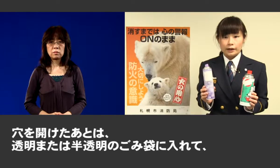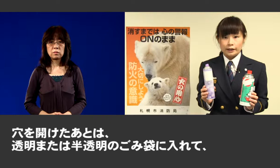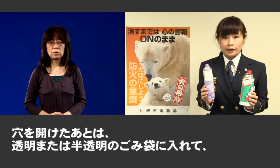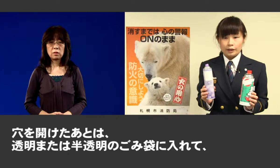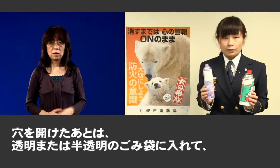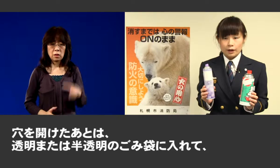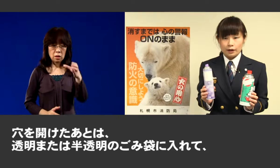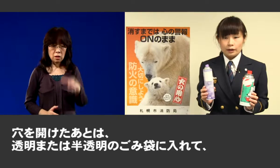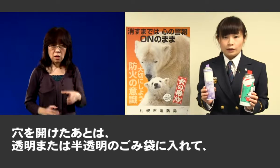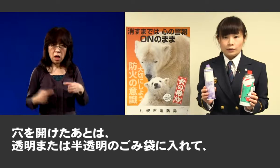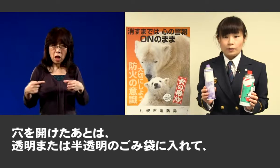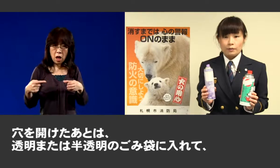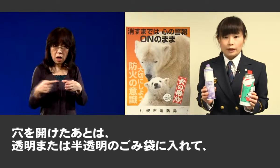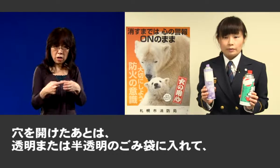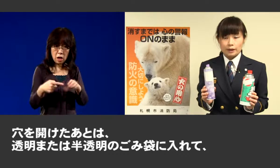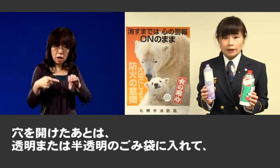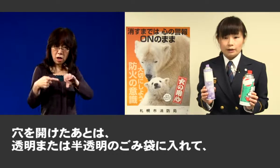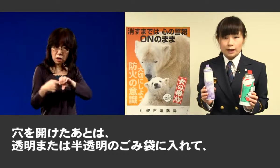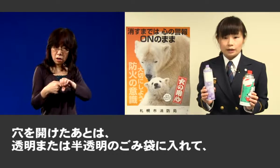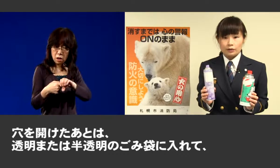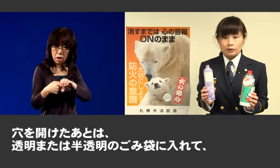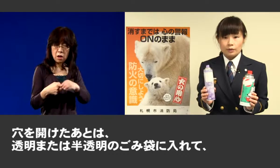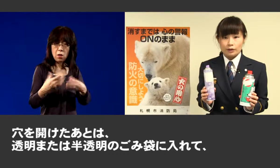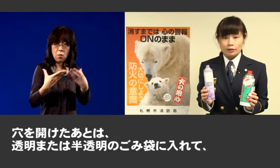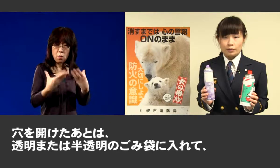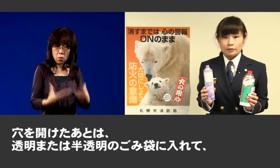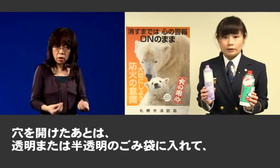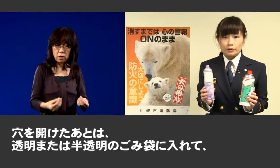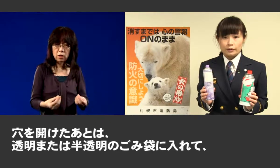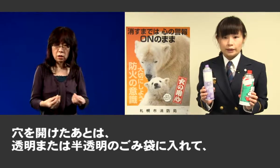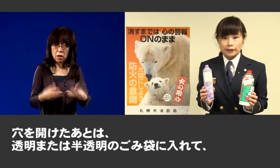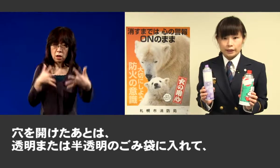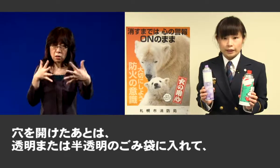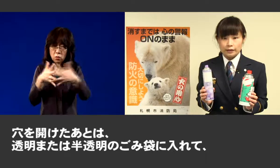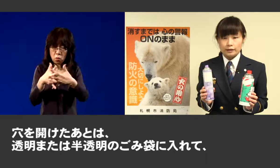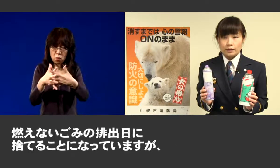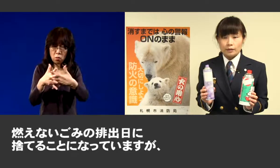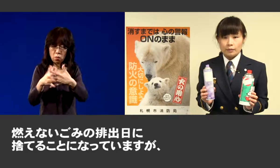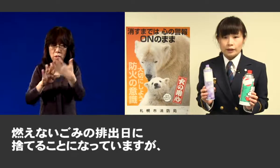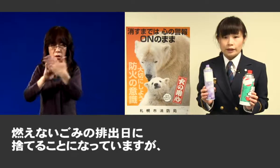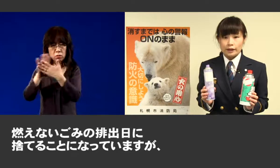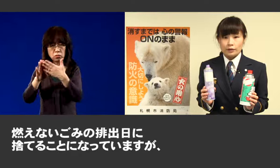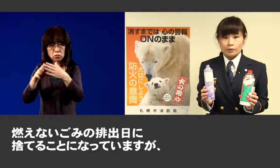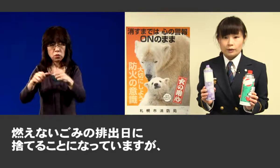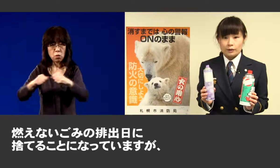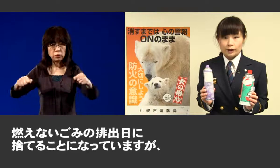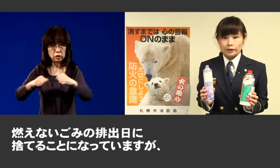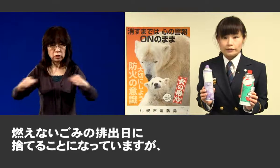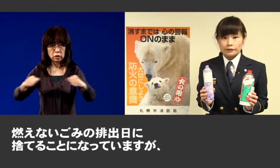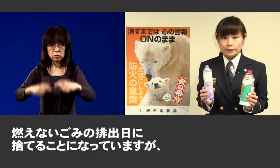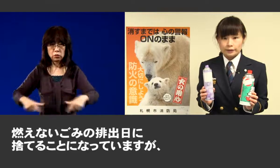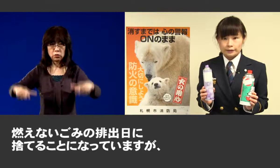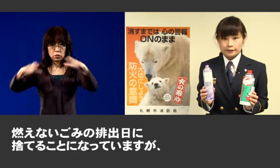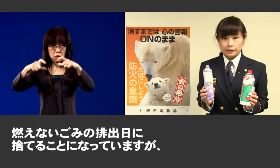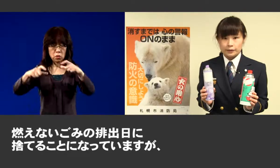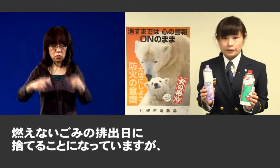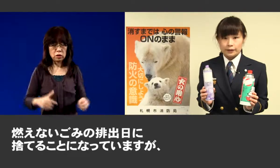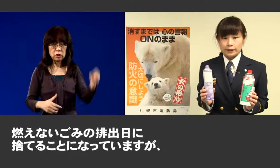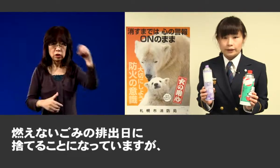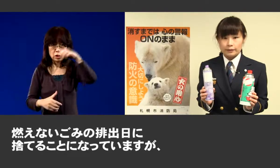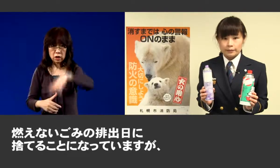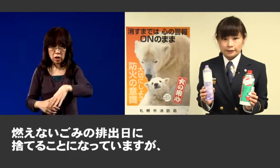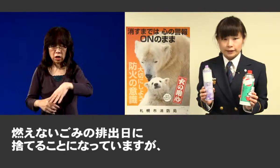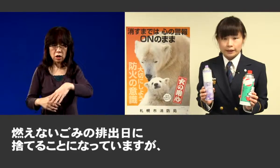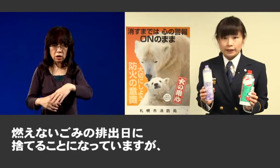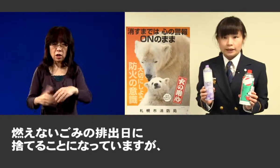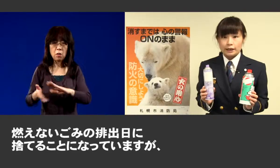穴を開けた後は、透明または半透明のゴミ袋に入れて、燃えないゴミの排出日に捨てること